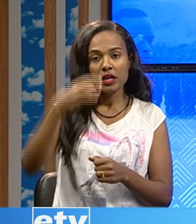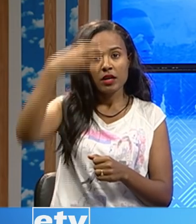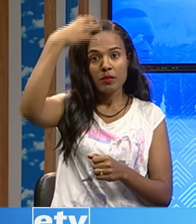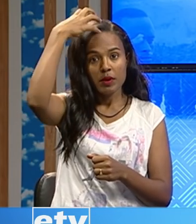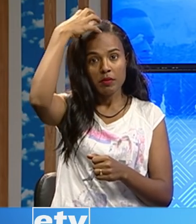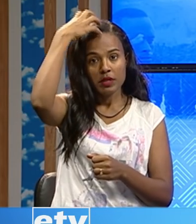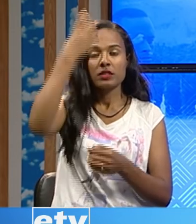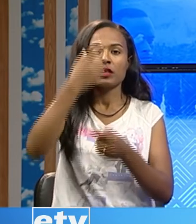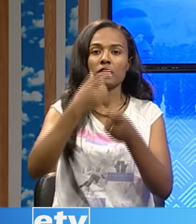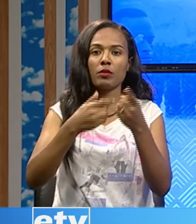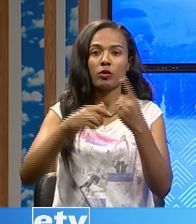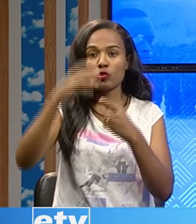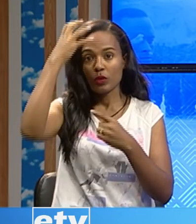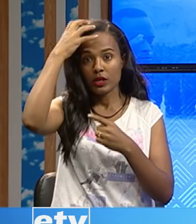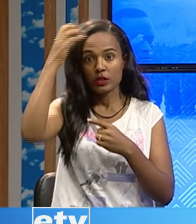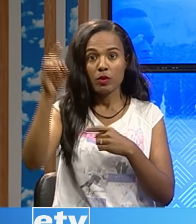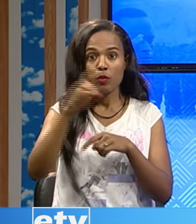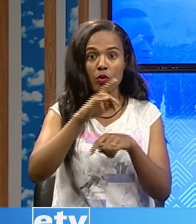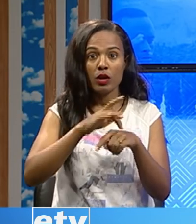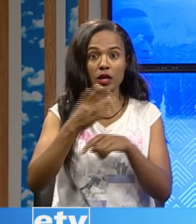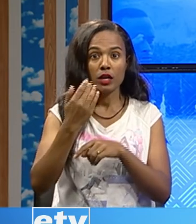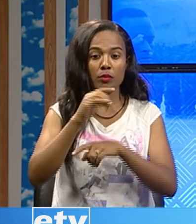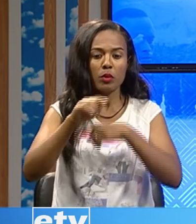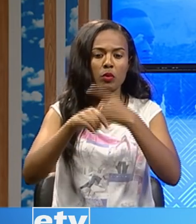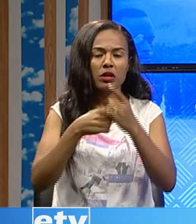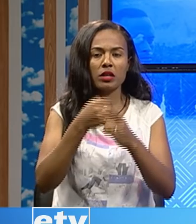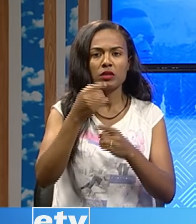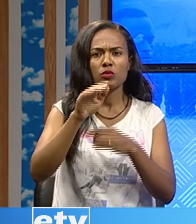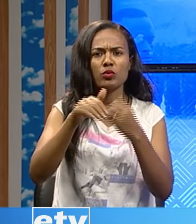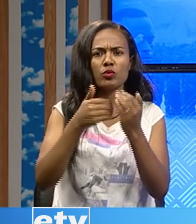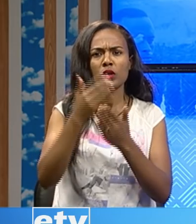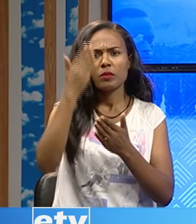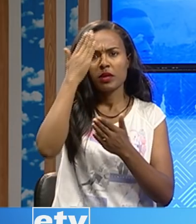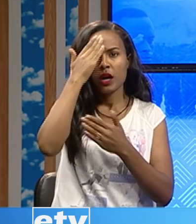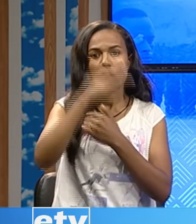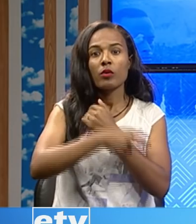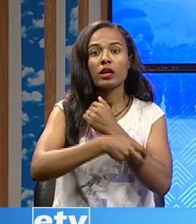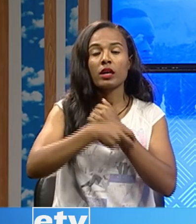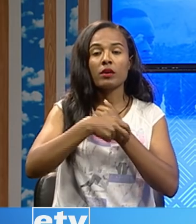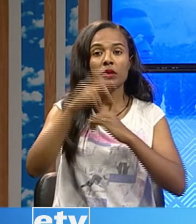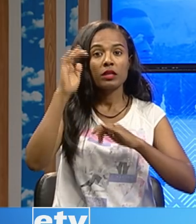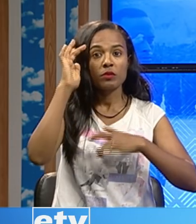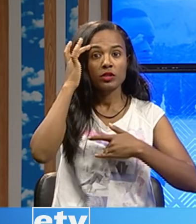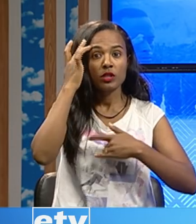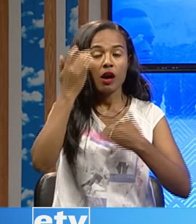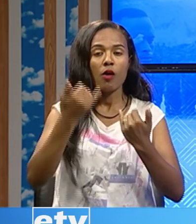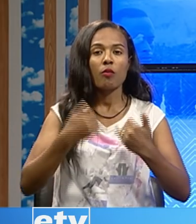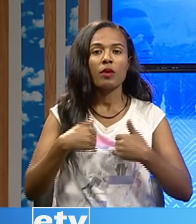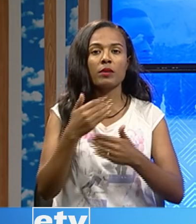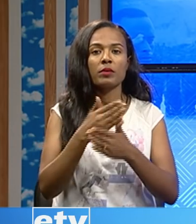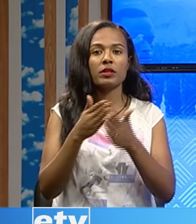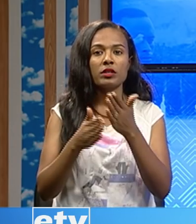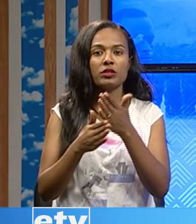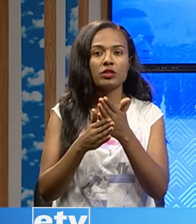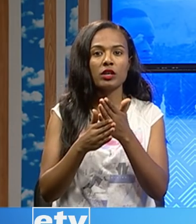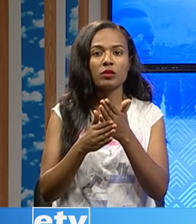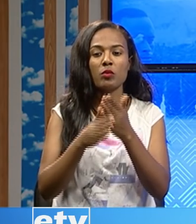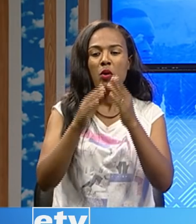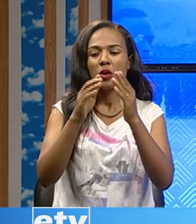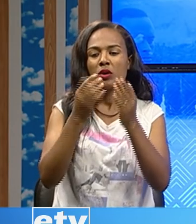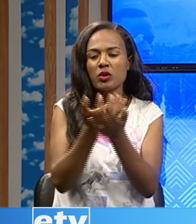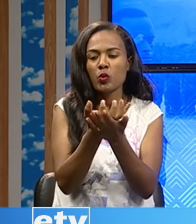በመንግስትነት ሂደቱ መንግስት በመሆን ላይ በነበረው ሂደት ሁሉ ምናቀው የሌብነት በሽታ አሁን ባለበት ደረጃ ደግሞ ቁስን፣ ቅርስን፣